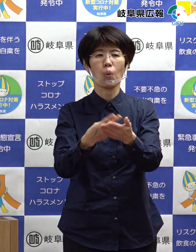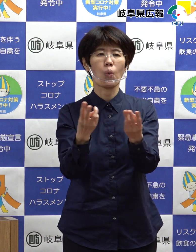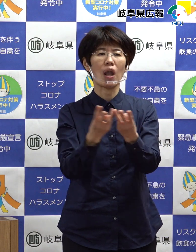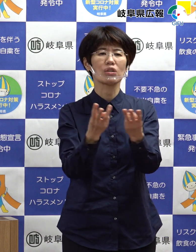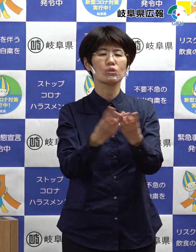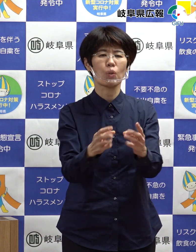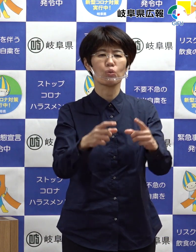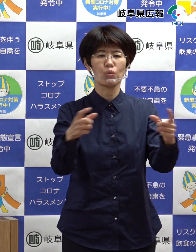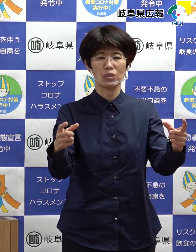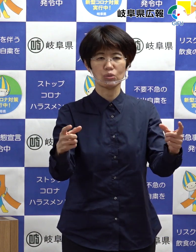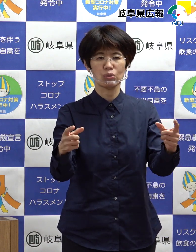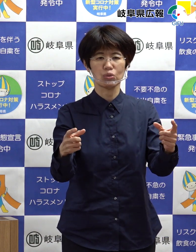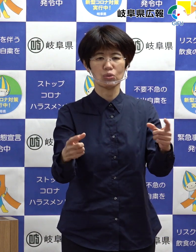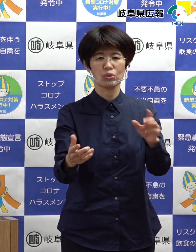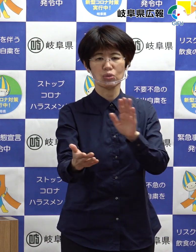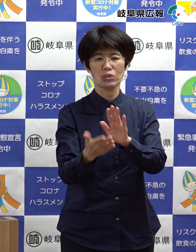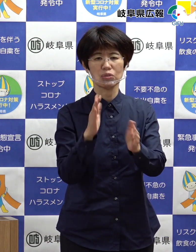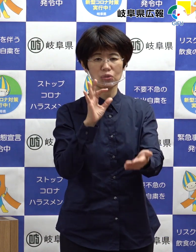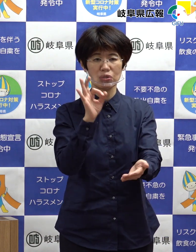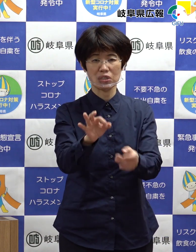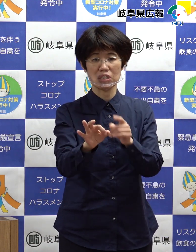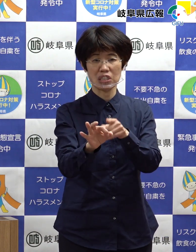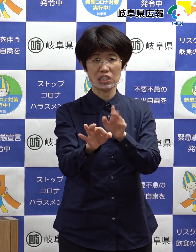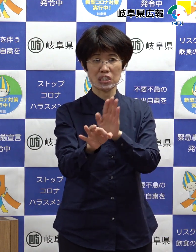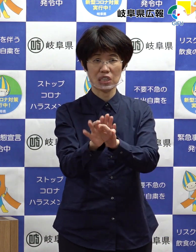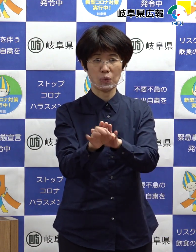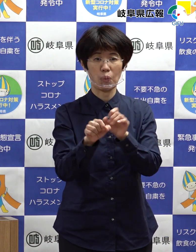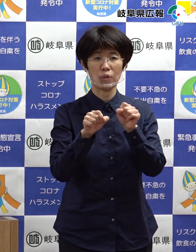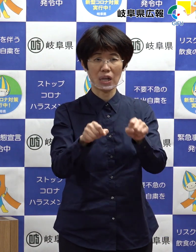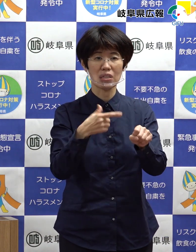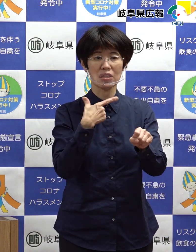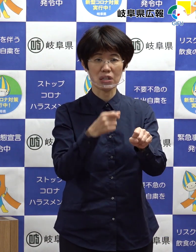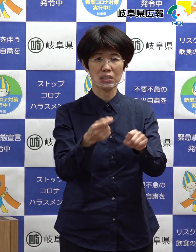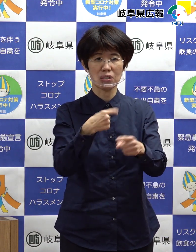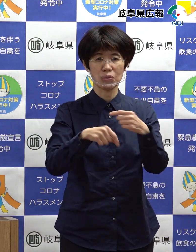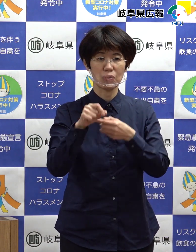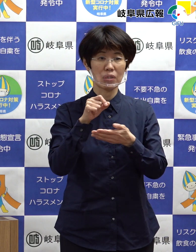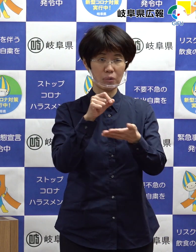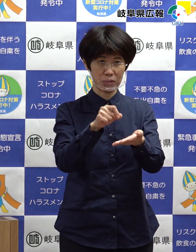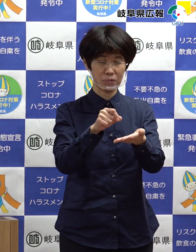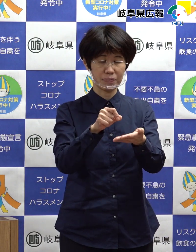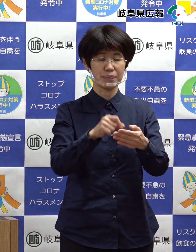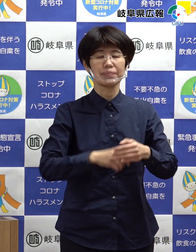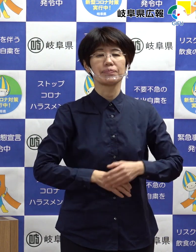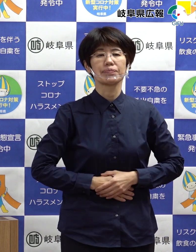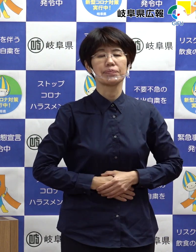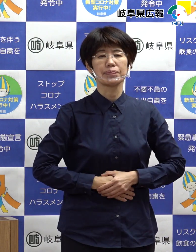ので、それに対する財政支援をしっかりお願いしたいと、こういうことになるわけですね、